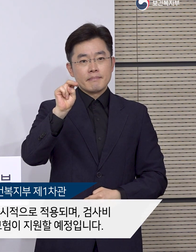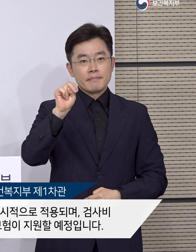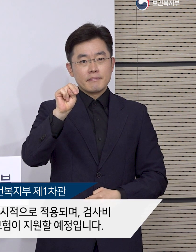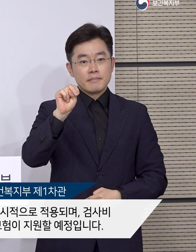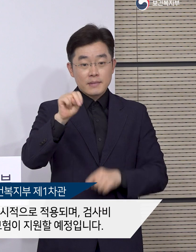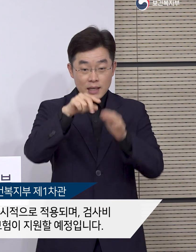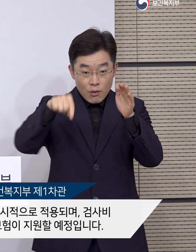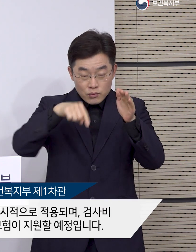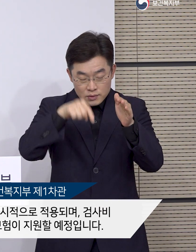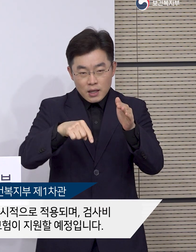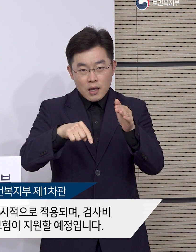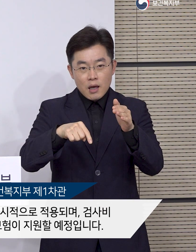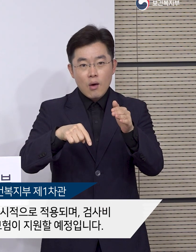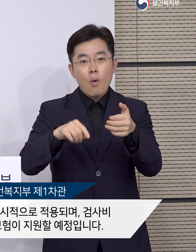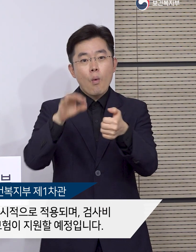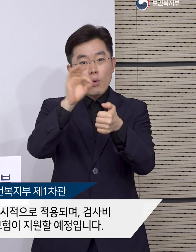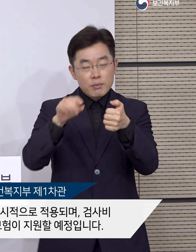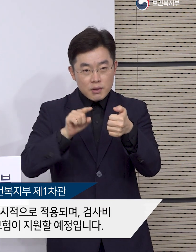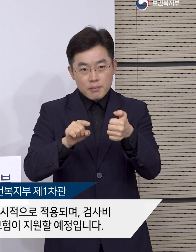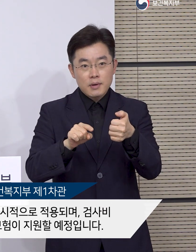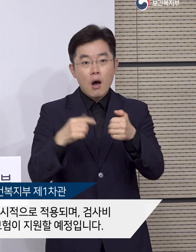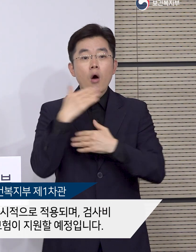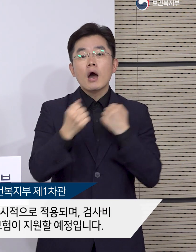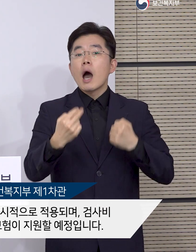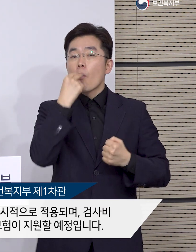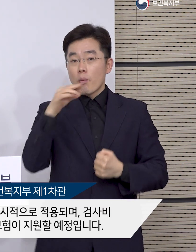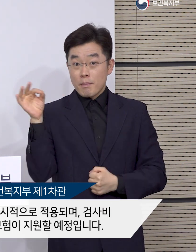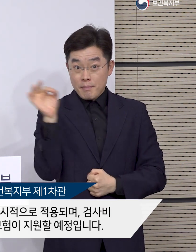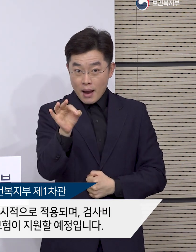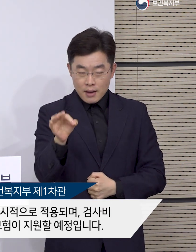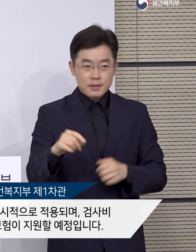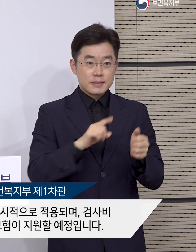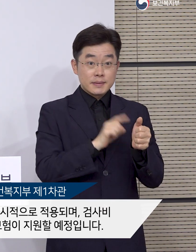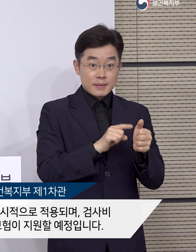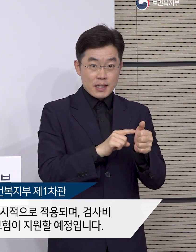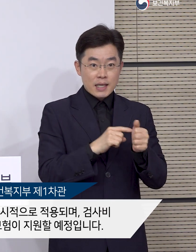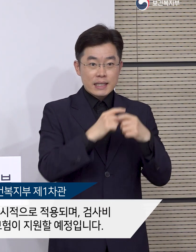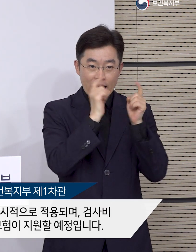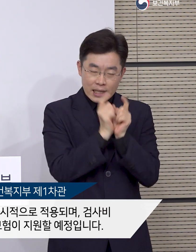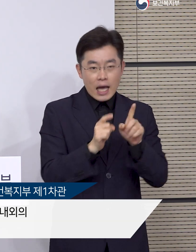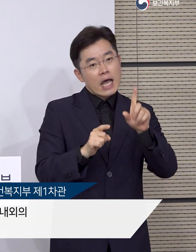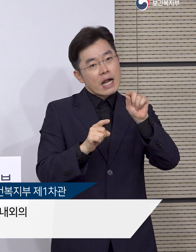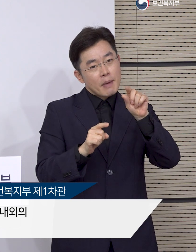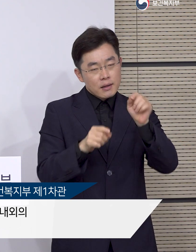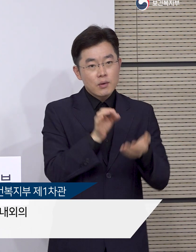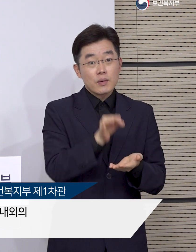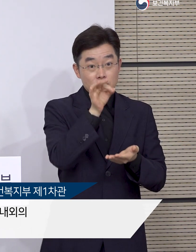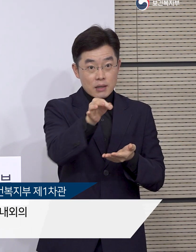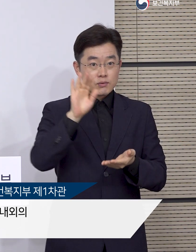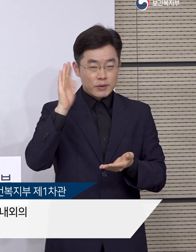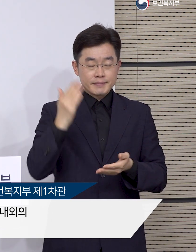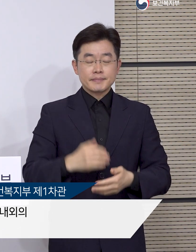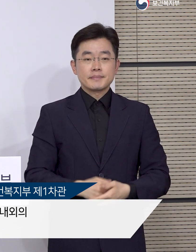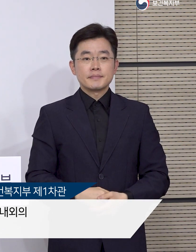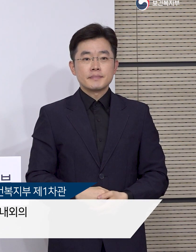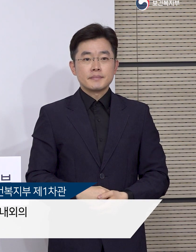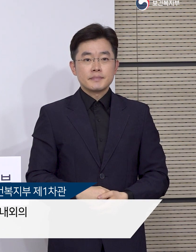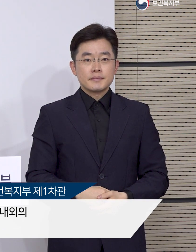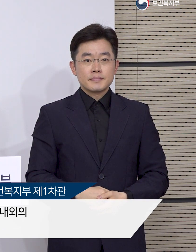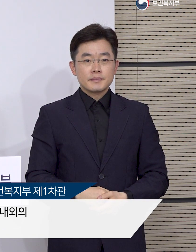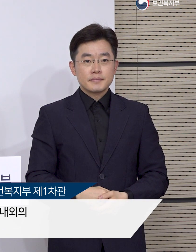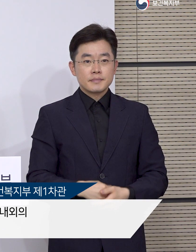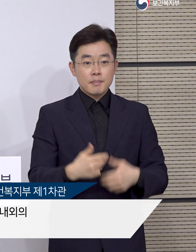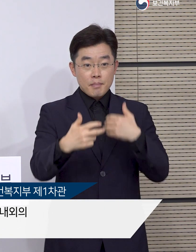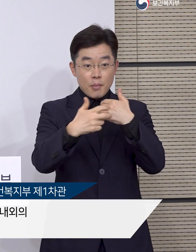그 가운데 50%를 건강보험이 지원할 예정입니다. 건강보험 적용에 따라 신규 입원